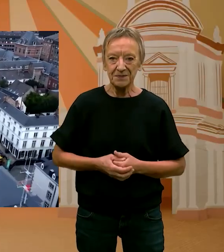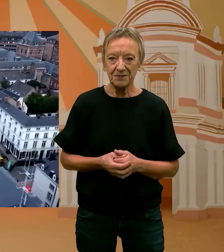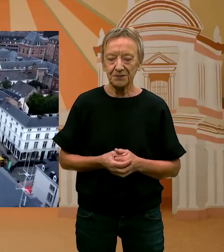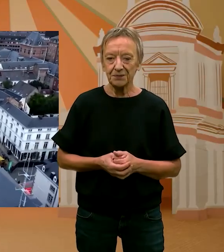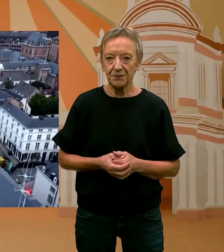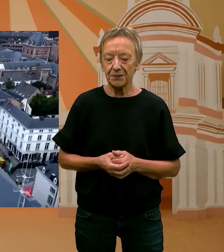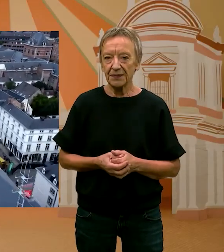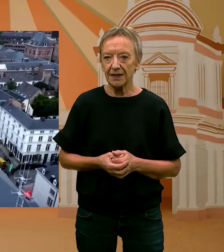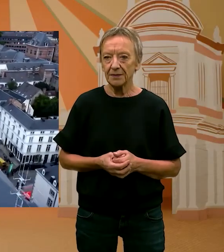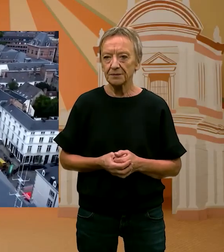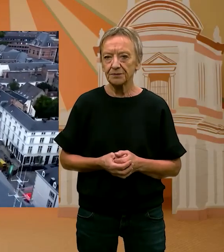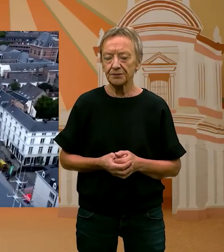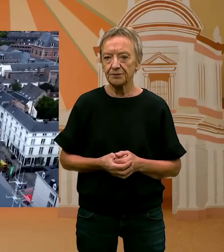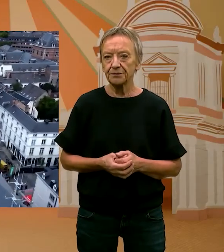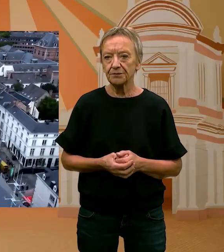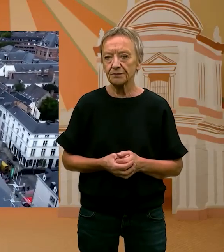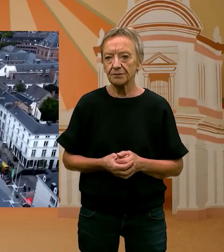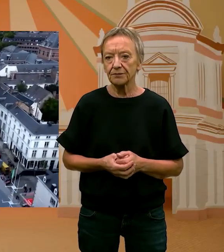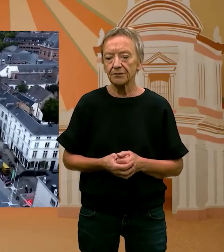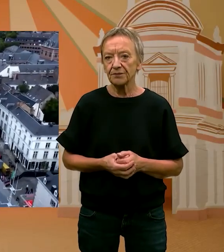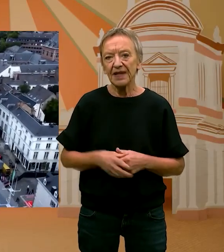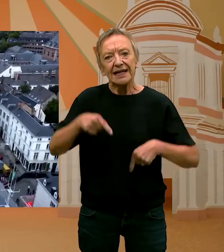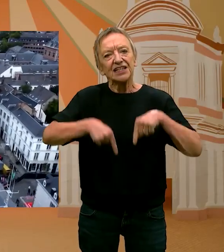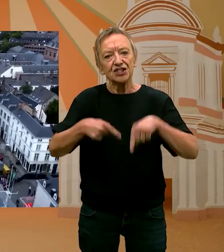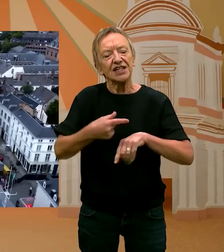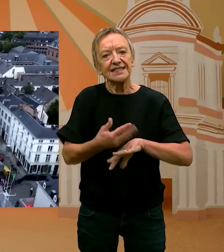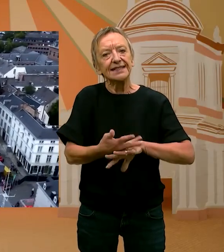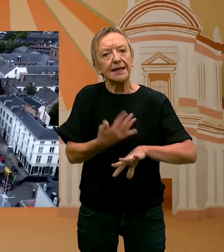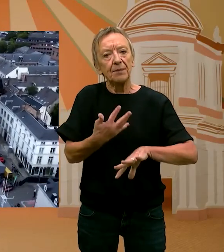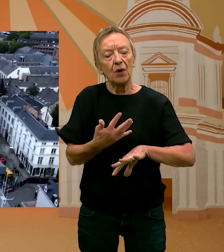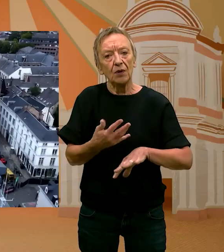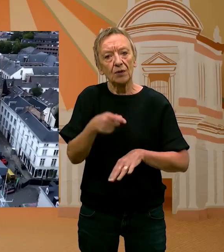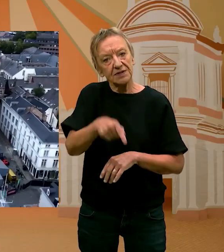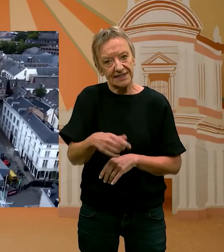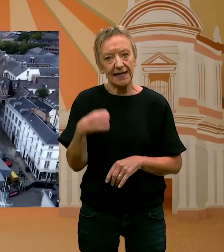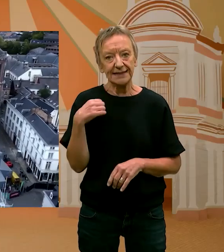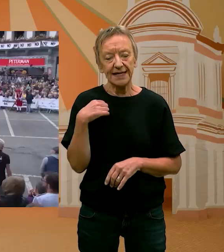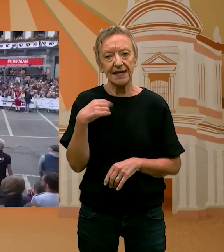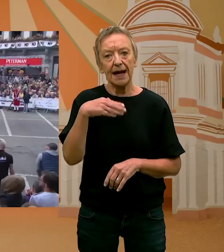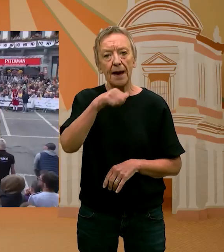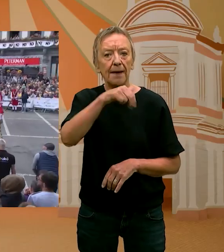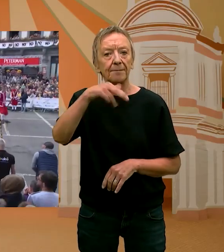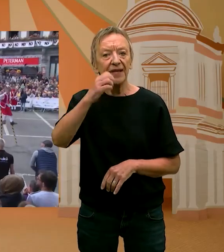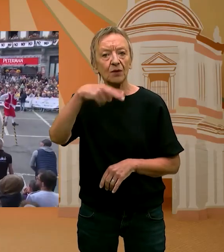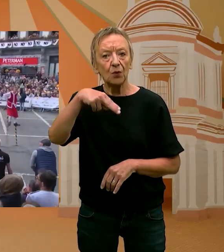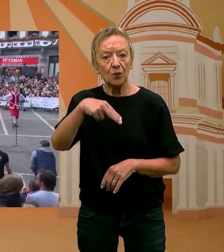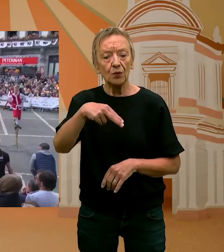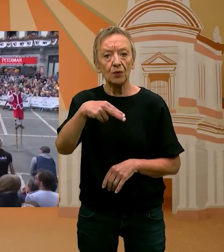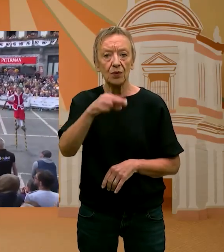Peut-être Alice, un petit mot sur les chasses de diamants. C'était hier. C'est Manon Welchen qui a remporté cette échasse pour la deuxième